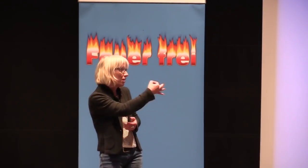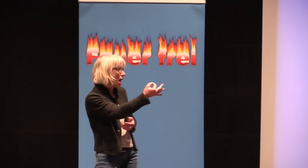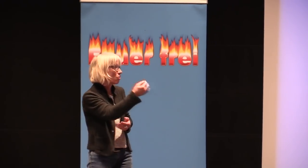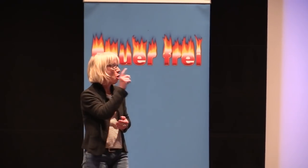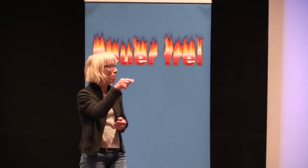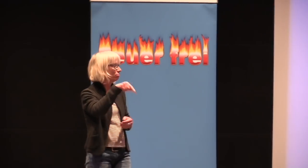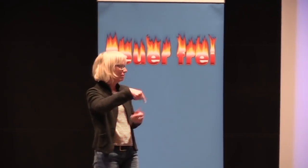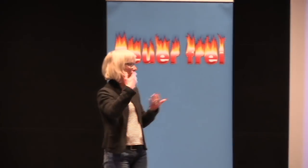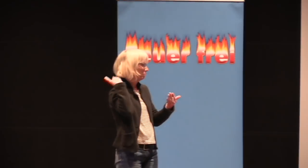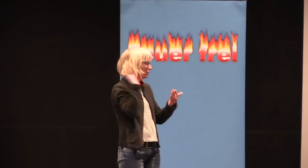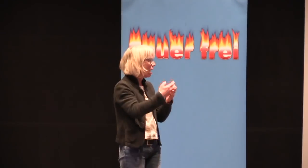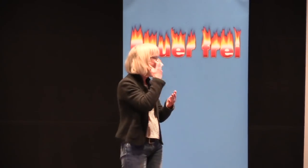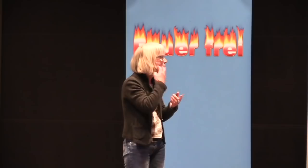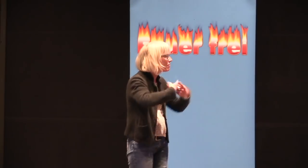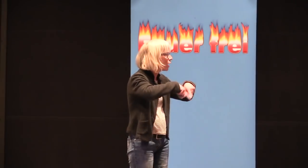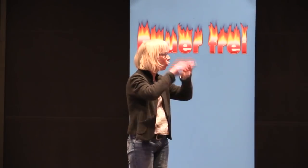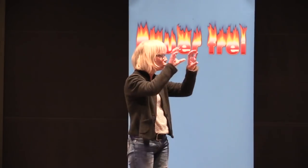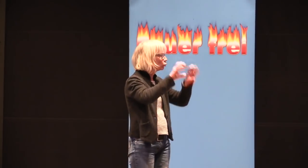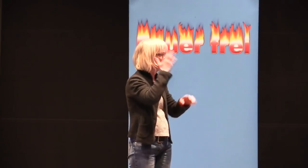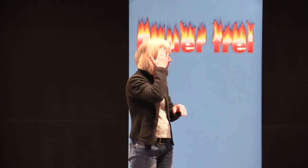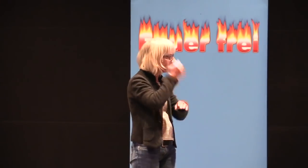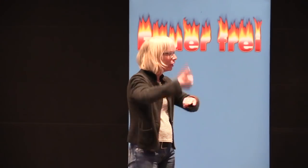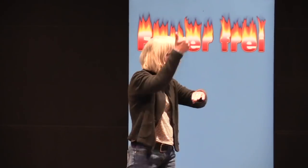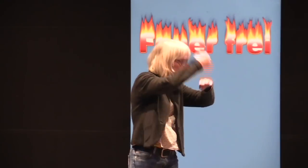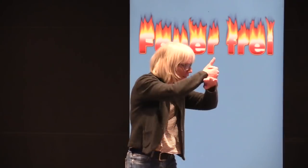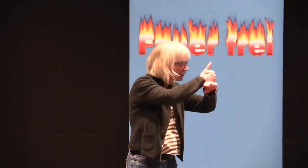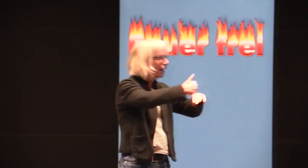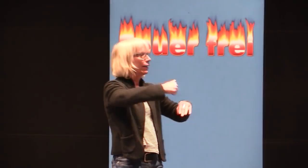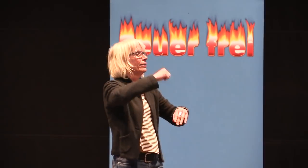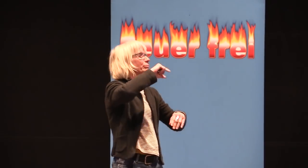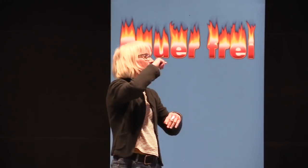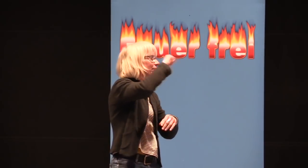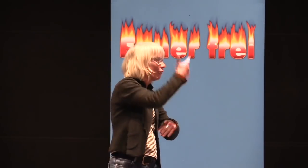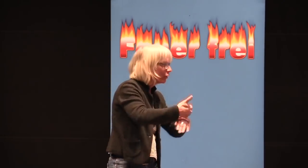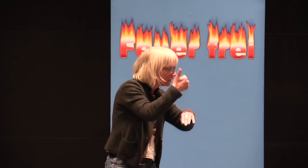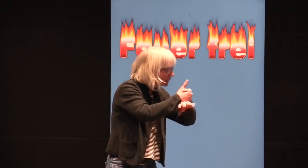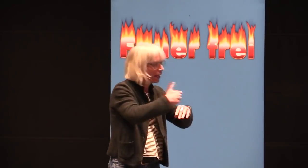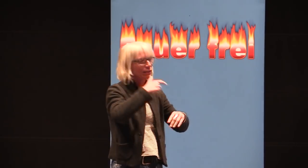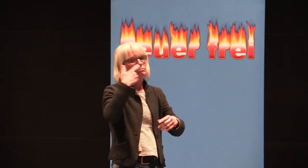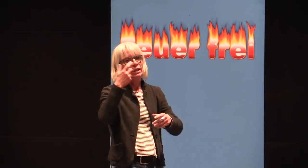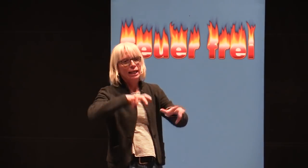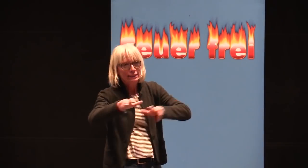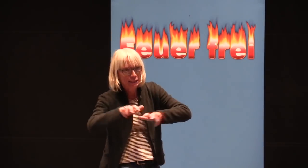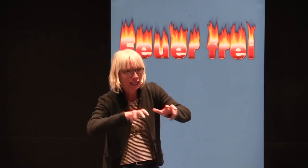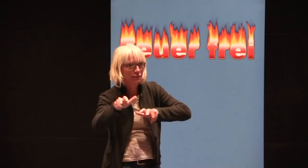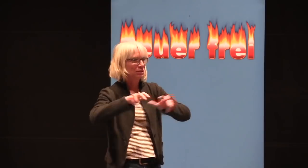Ja, von mir auch nochmal zu dem Thema Projekte. Es gibt ja immer noch diese versteinerten Strukturen von